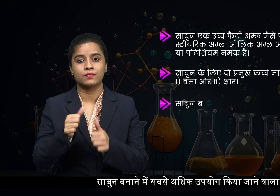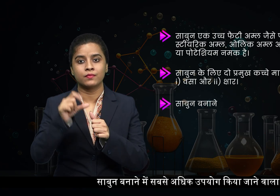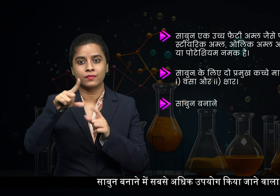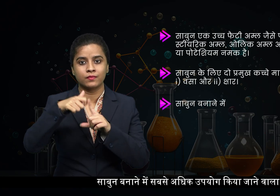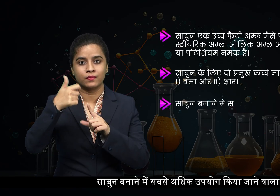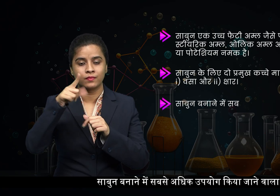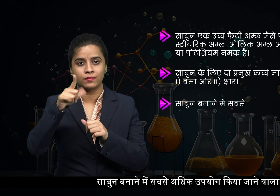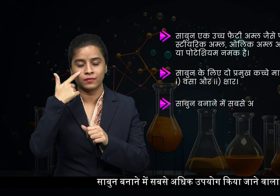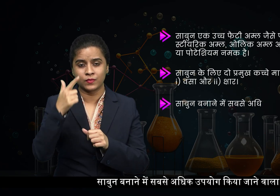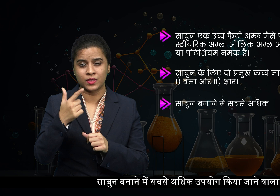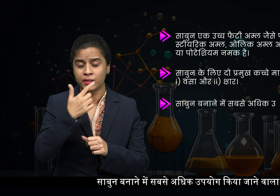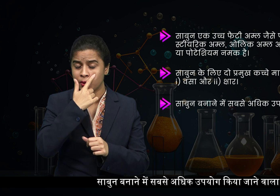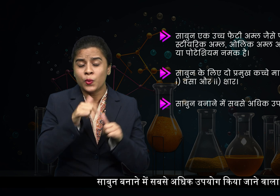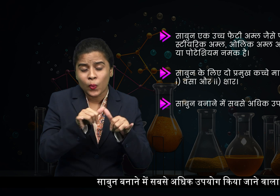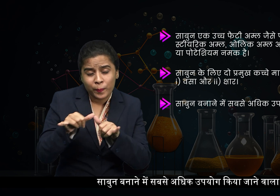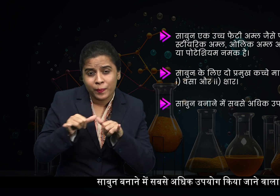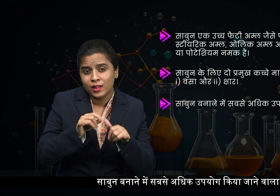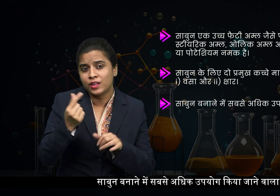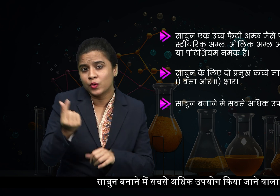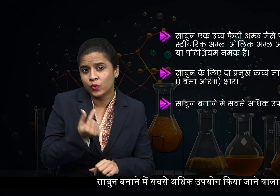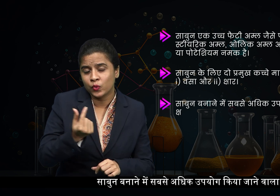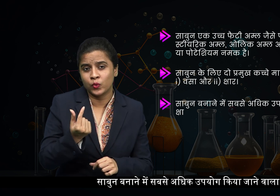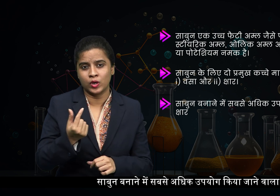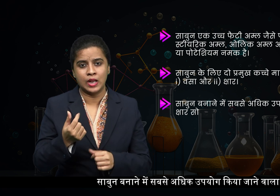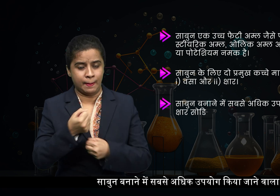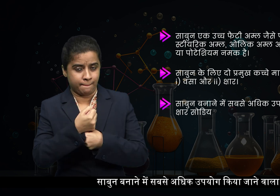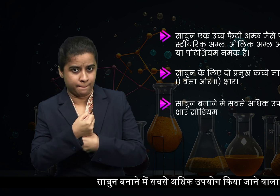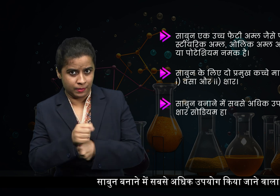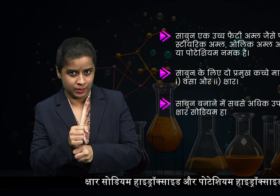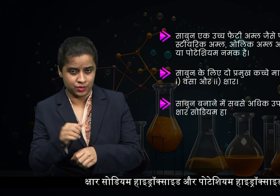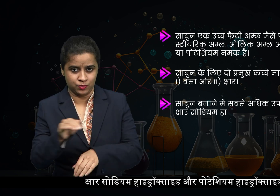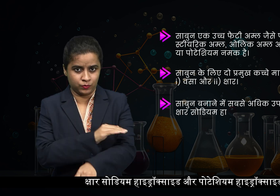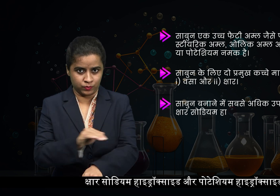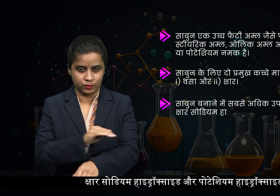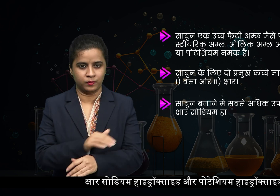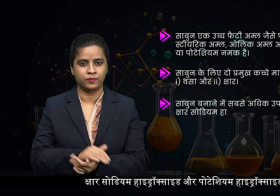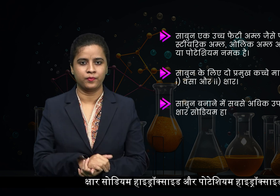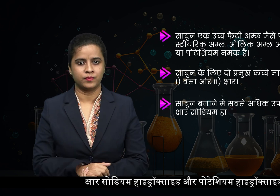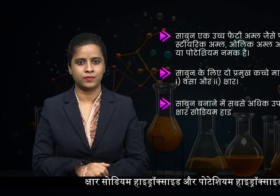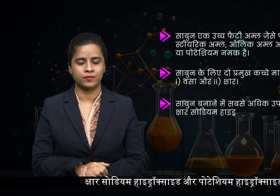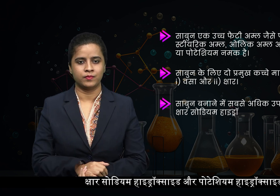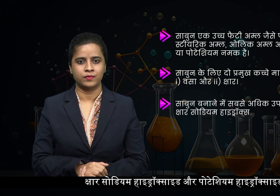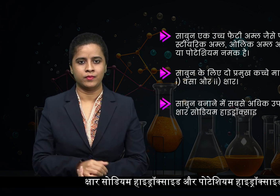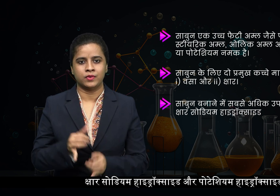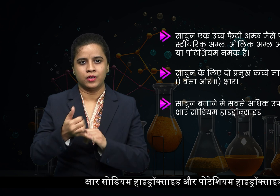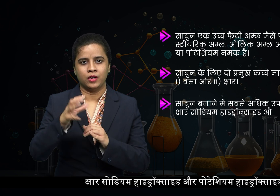साबुन बनाने में सबसे अधिक उपयोग किया जाने वाला क्षार सोडियम हाइड्रॉक्साइड और